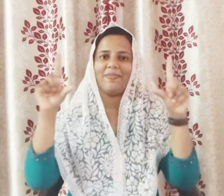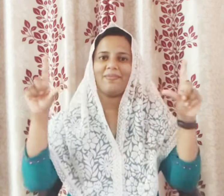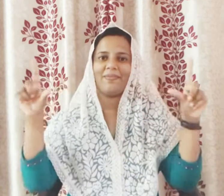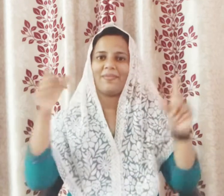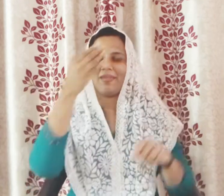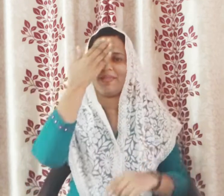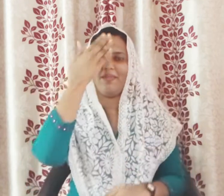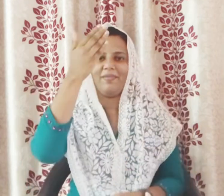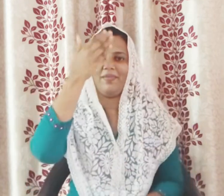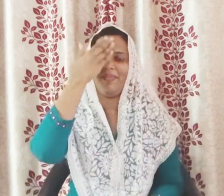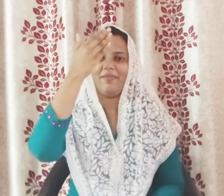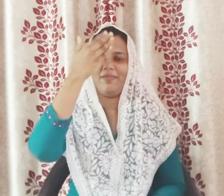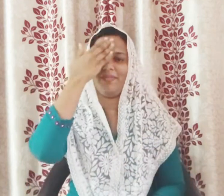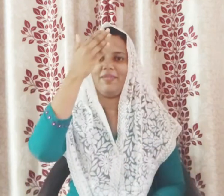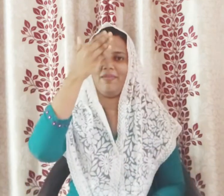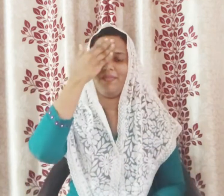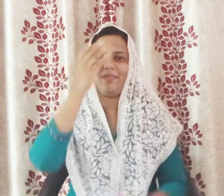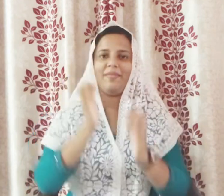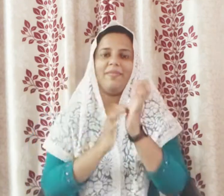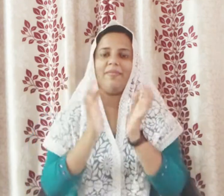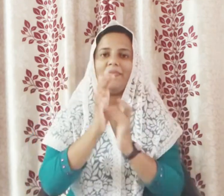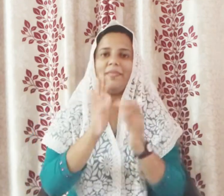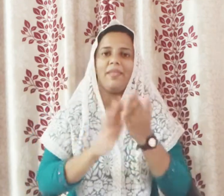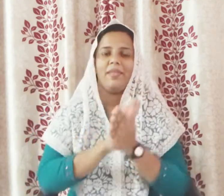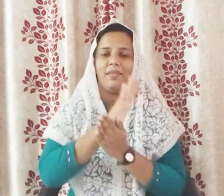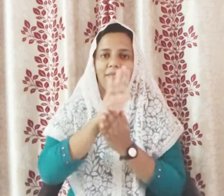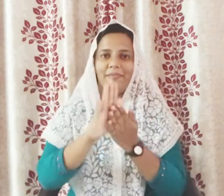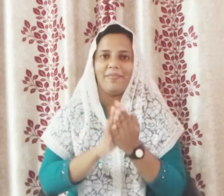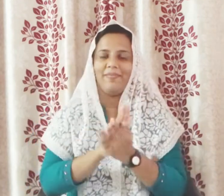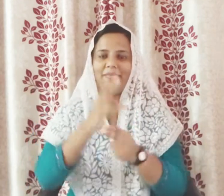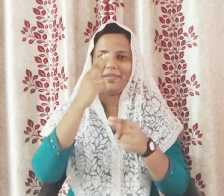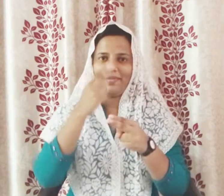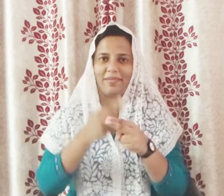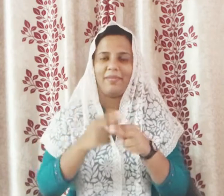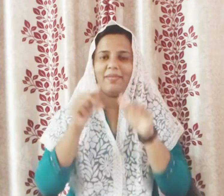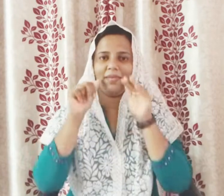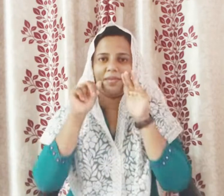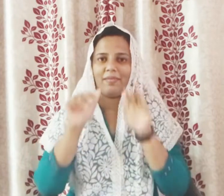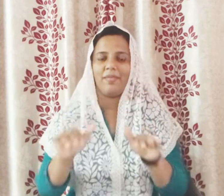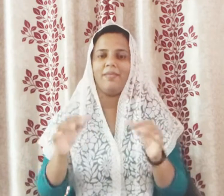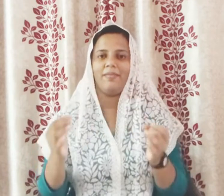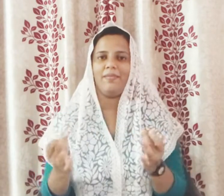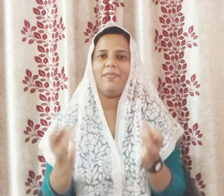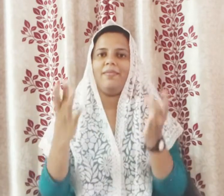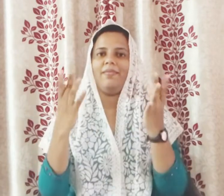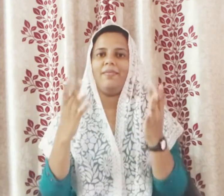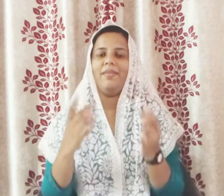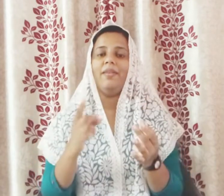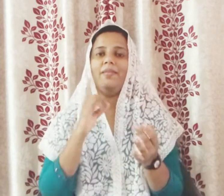പ്രൈസ് ദി ലോർഡ്. ഹല്ലേലൂയ. സ്തോത്രം, സ്തോത്രം, സ്തോത്രം. കർത്താവിൻ്റെ അതിപരിശുദ്ധമായ തിരുനാമം ഈ അനുഗ്രഹിക്കപ്പെട്ട